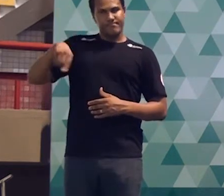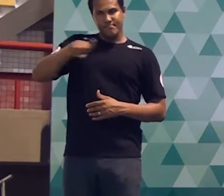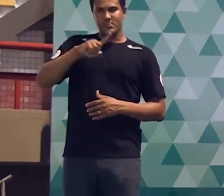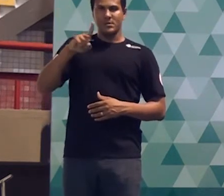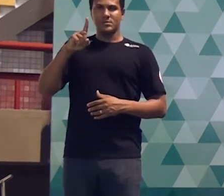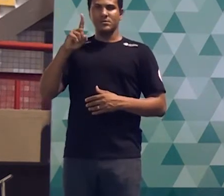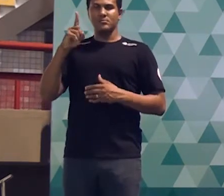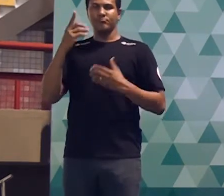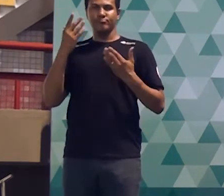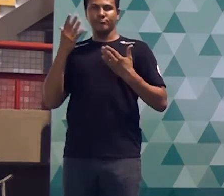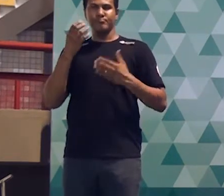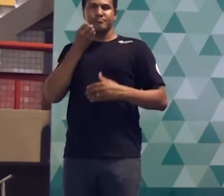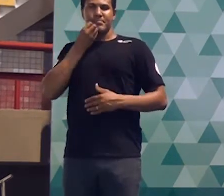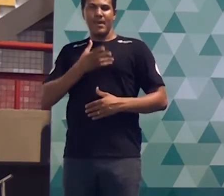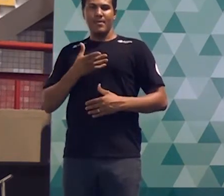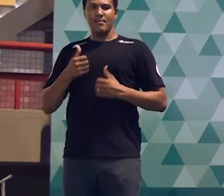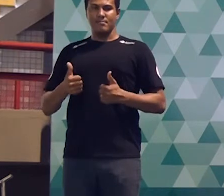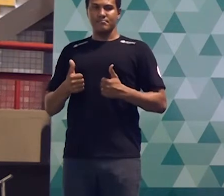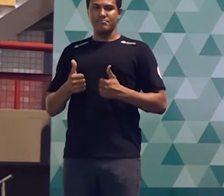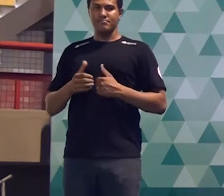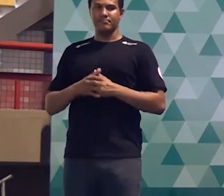prova do Enem? Turma,